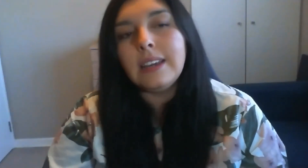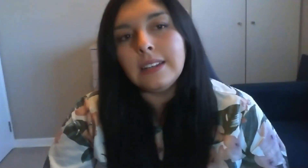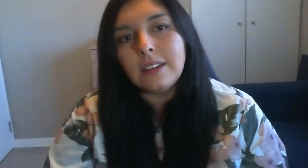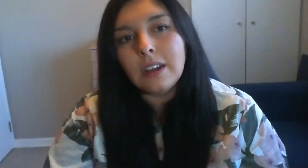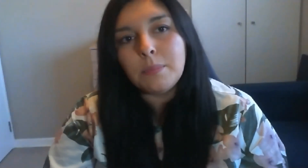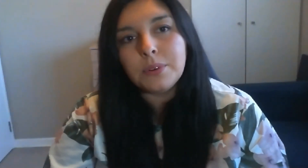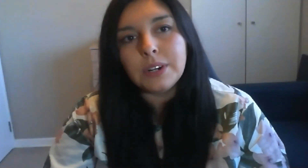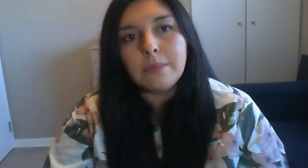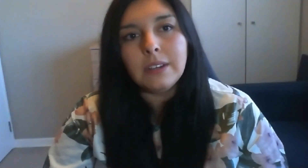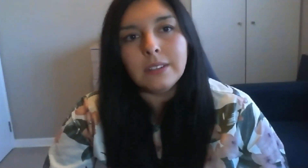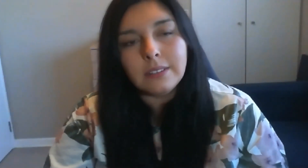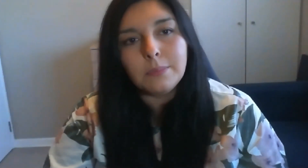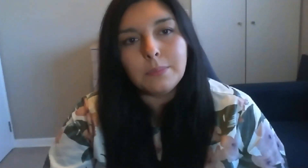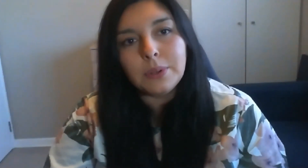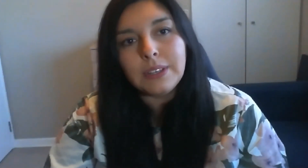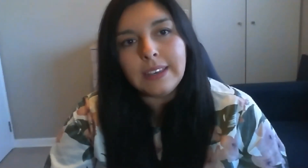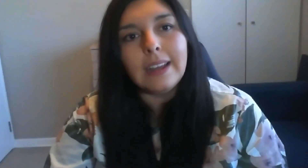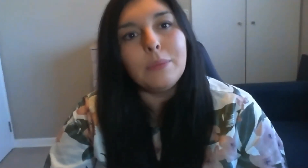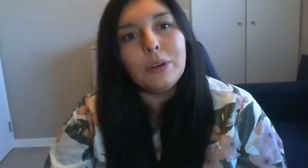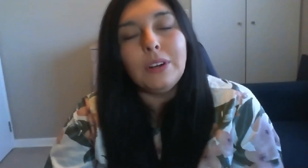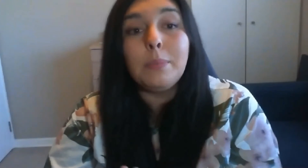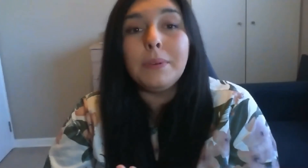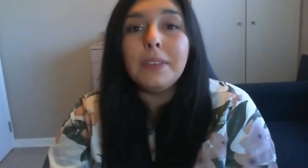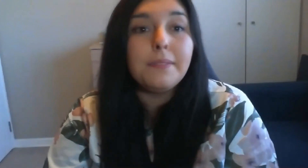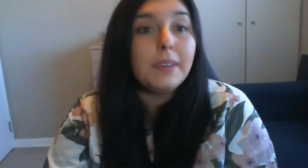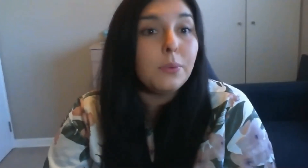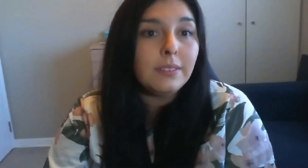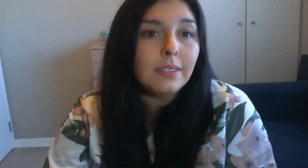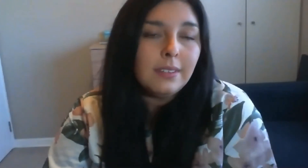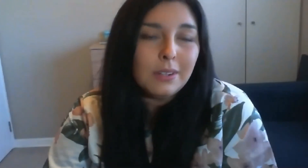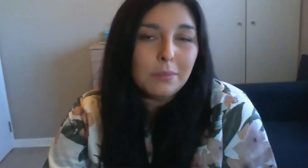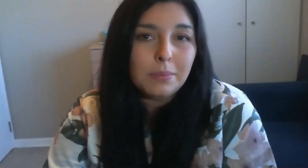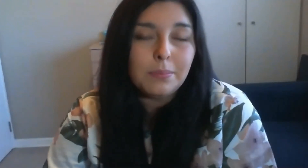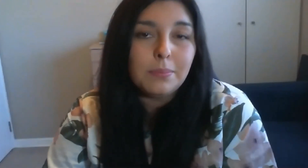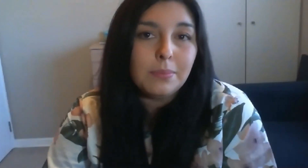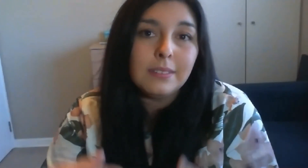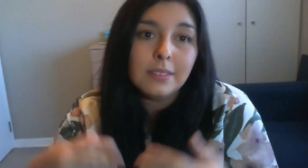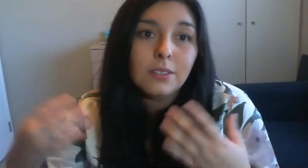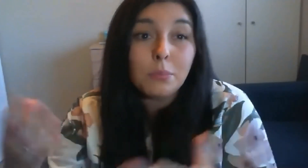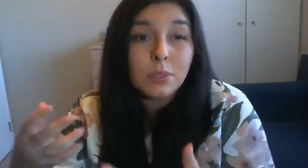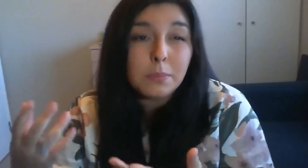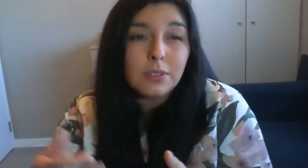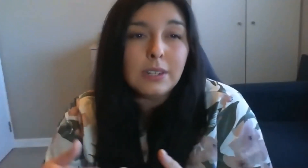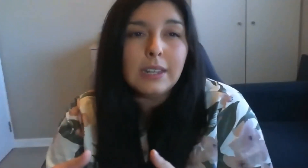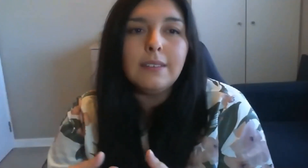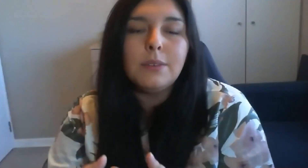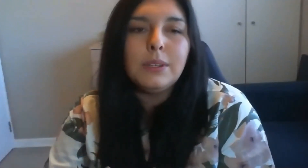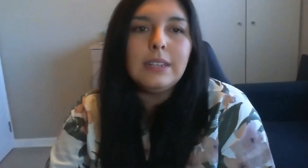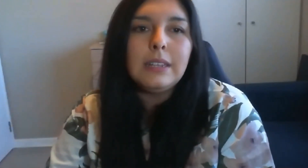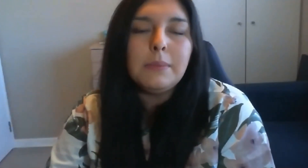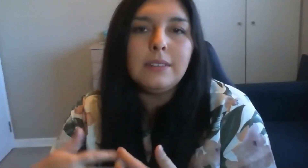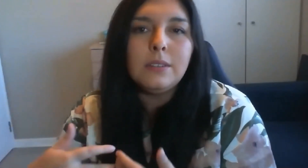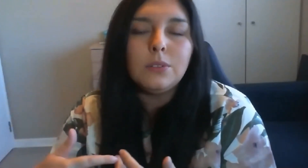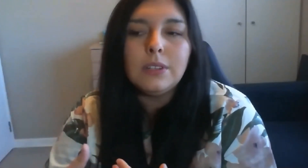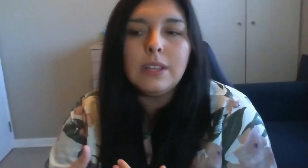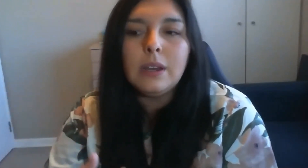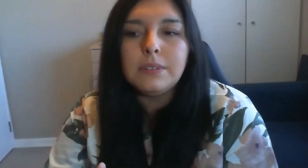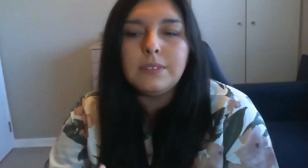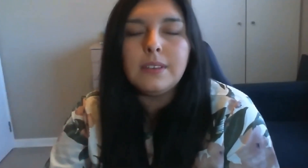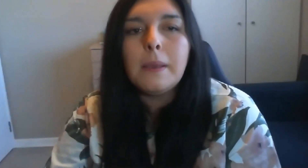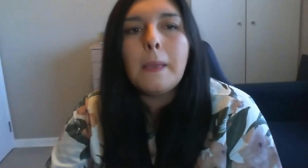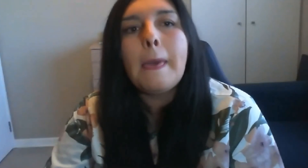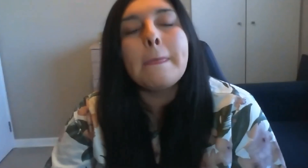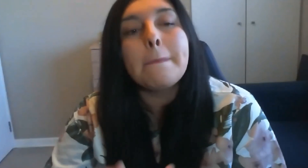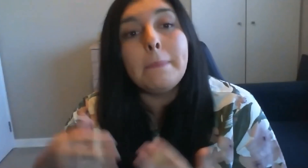no querer ingresar al programa porque a lo mejor les puede dar vergüenza hacer una, hay muchas personas que le dan vergüenza al tema de la situación de